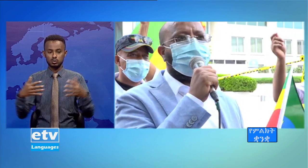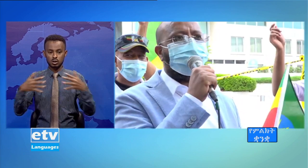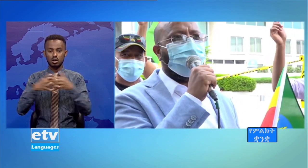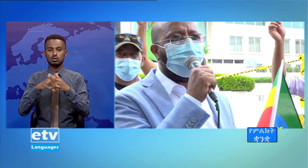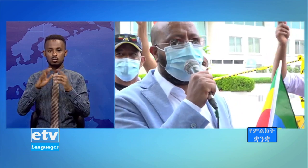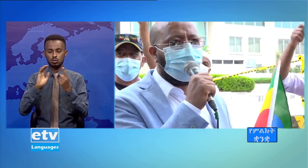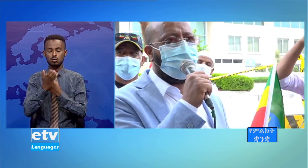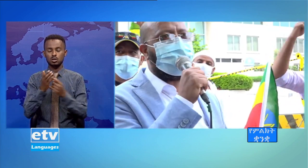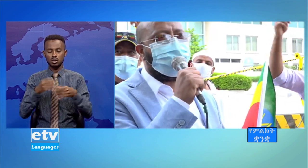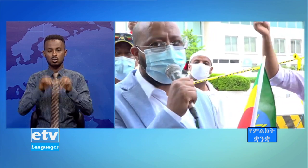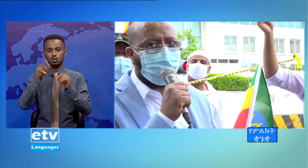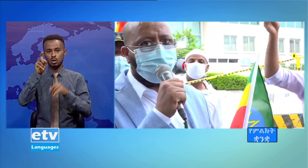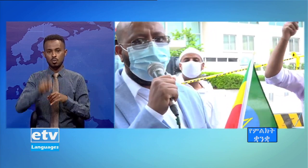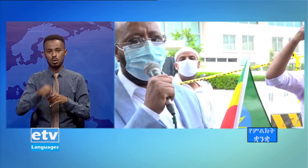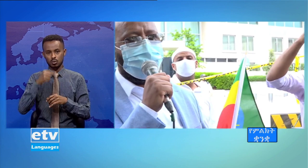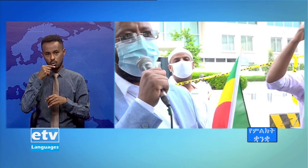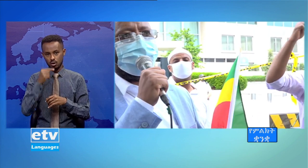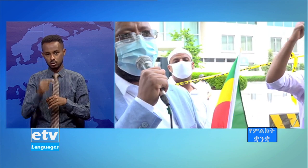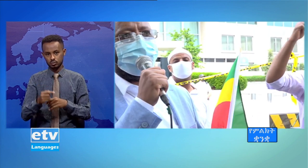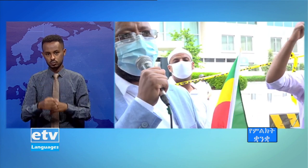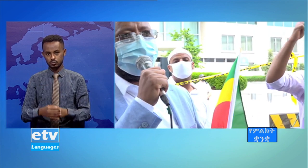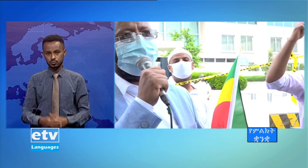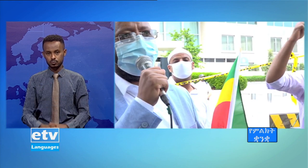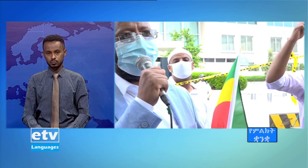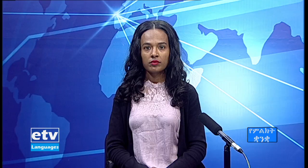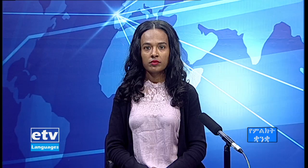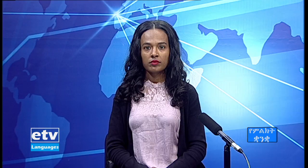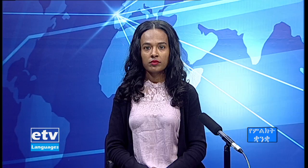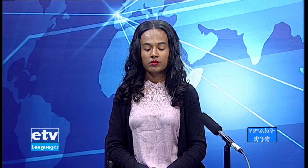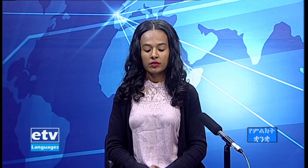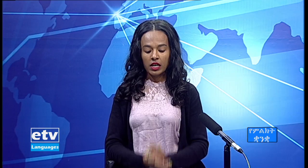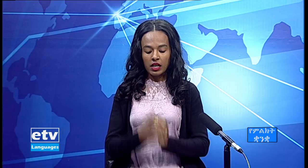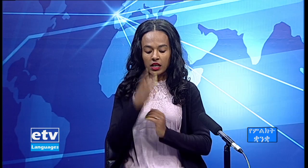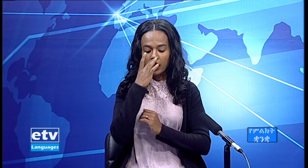መልኩ ሊቀጥሉ ይገባልም ብለዋል።